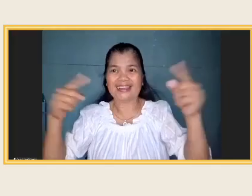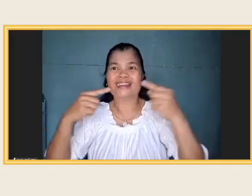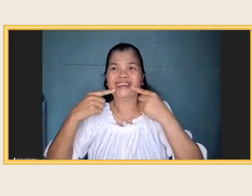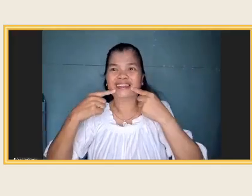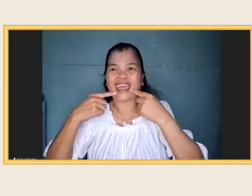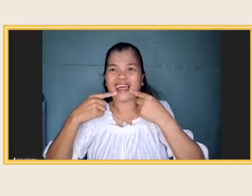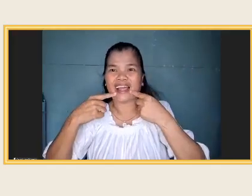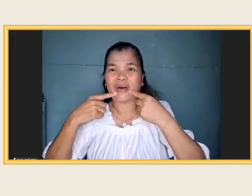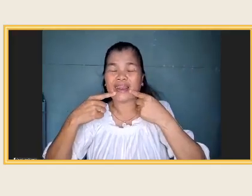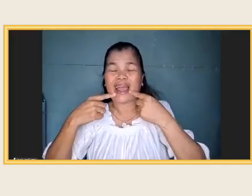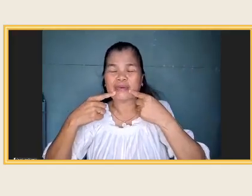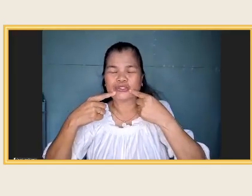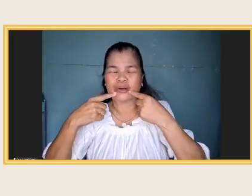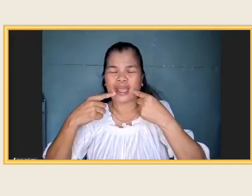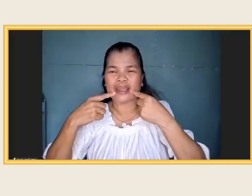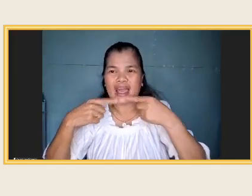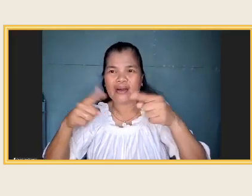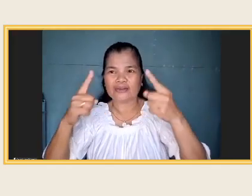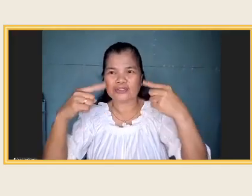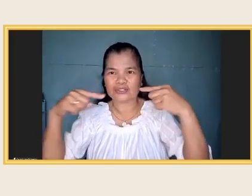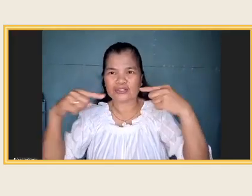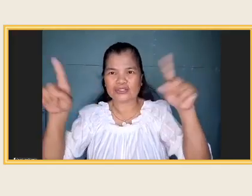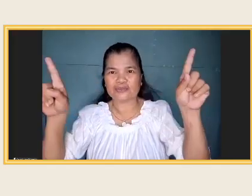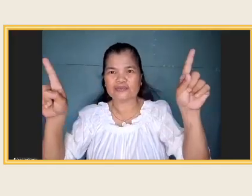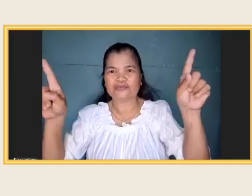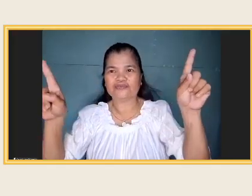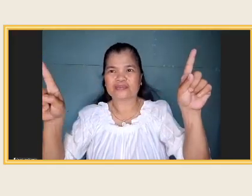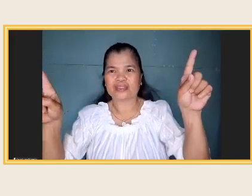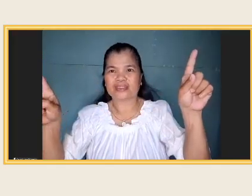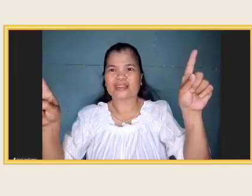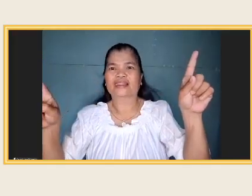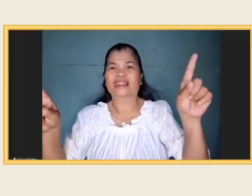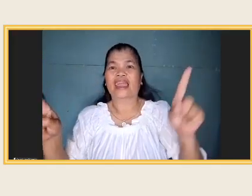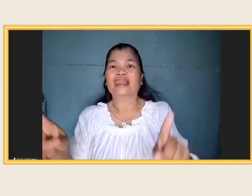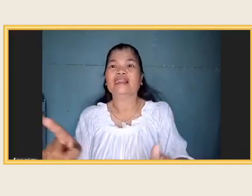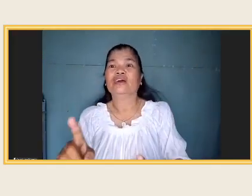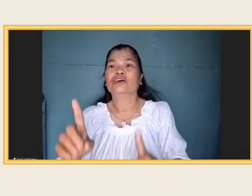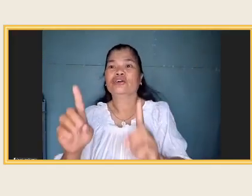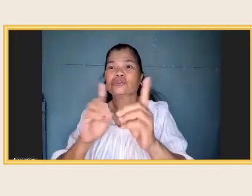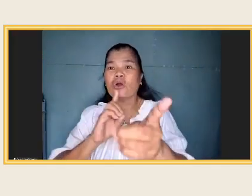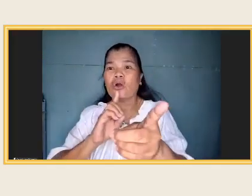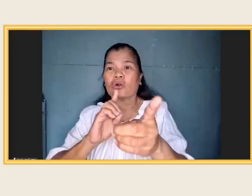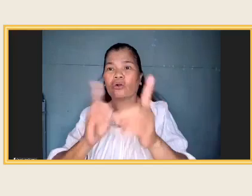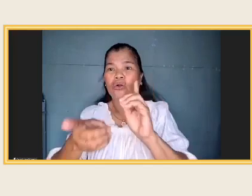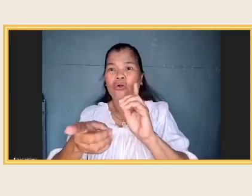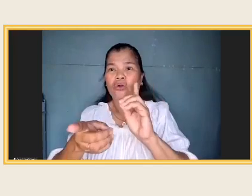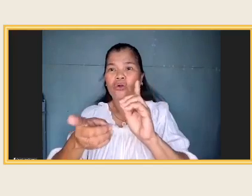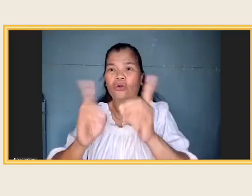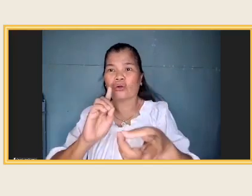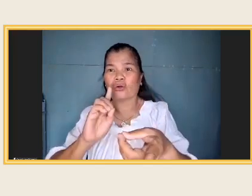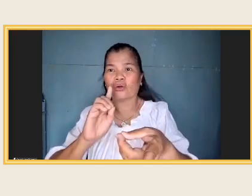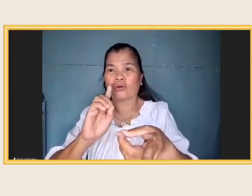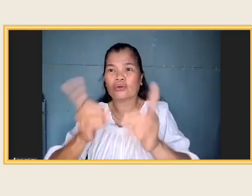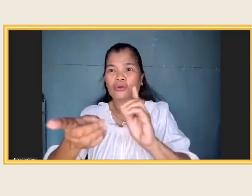ayan. Tell. Oh, announce. Sorry. Announce. Then, Talk.